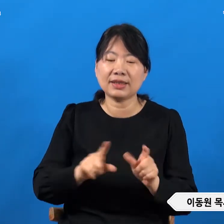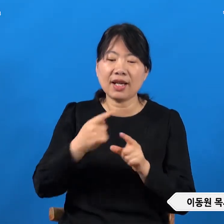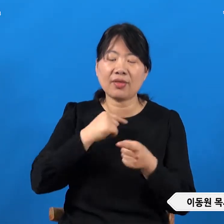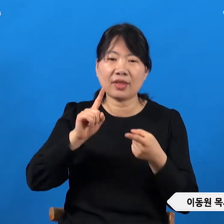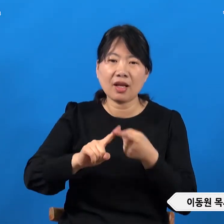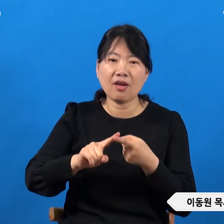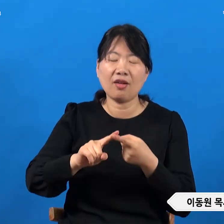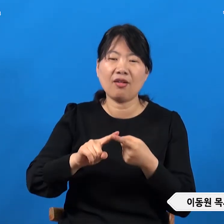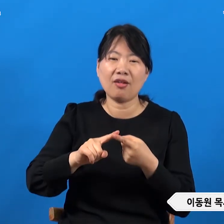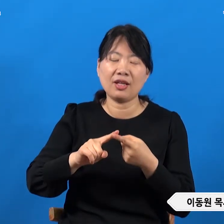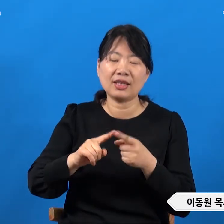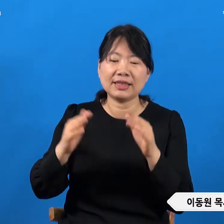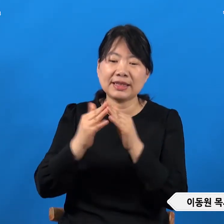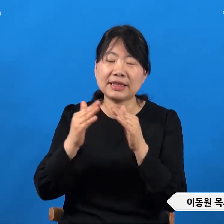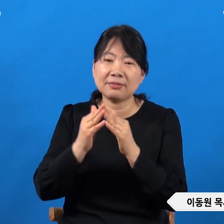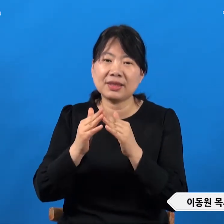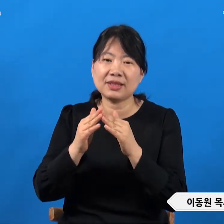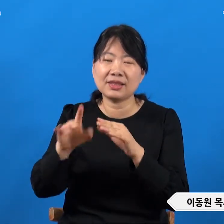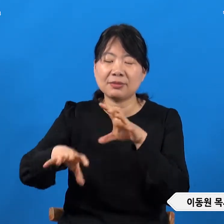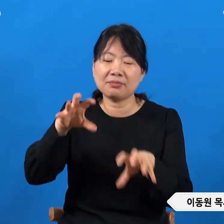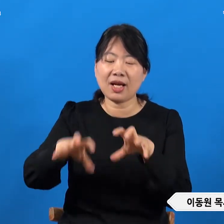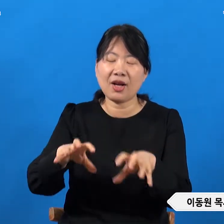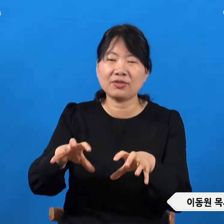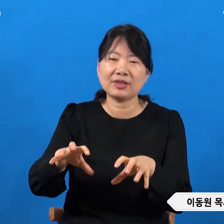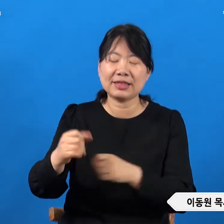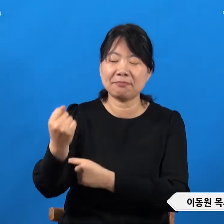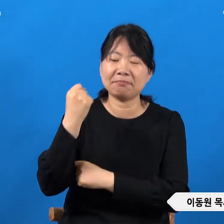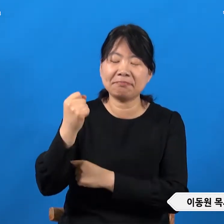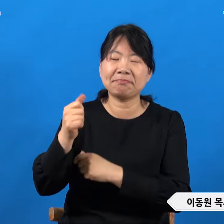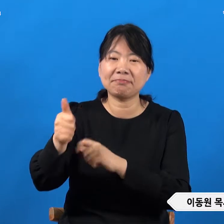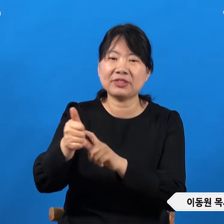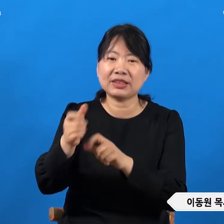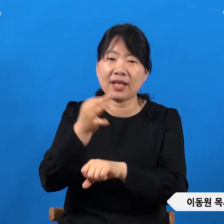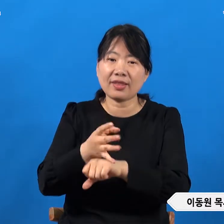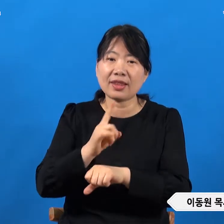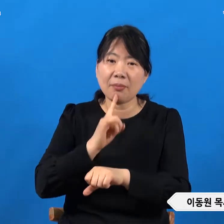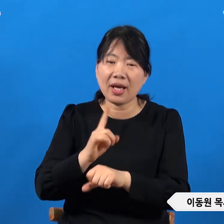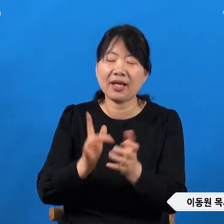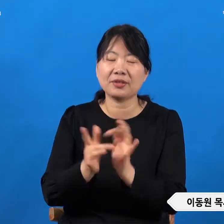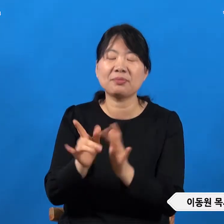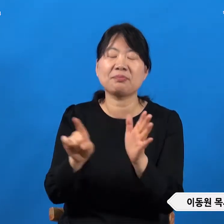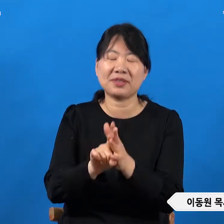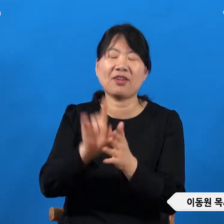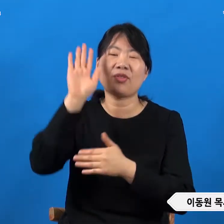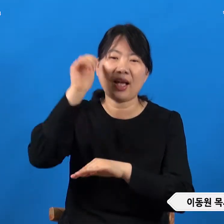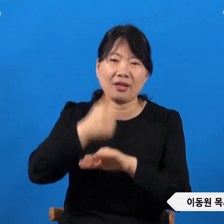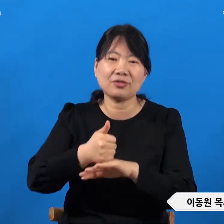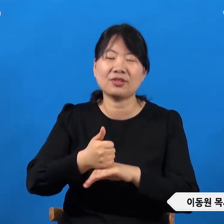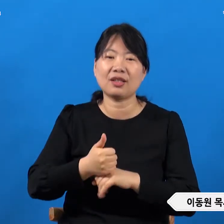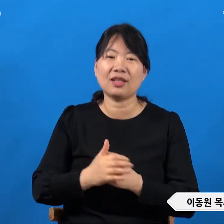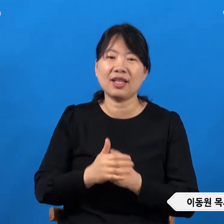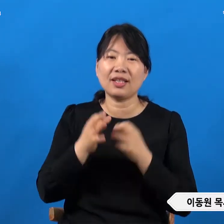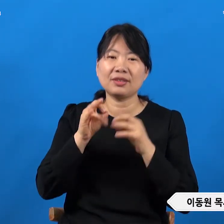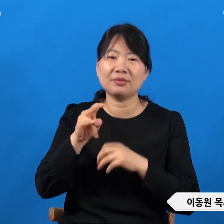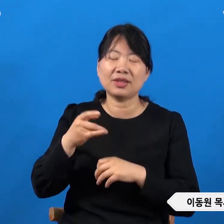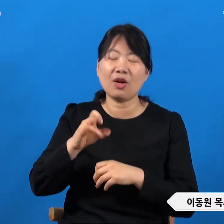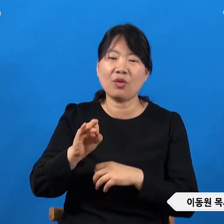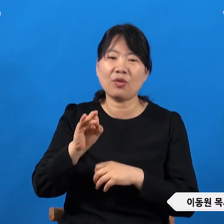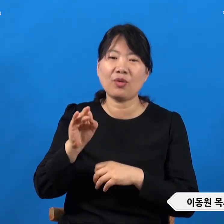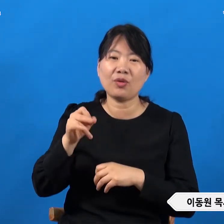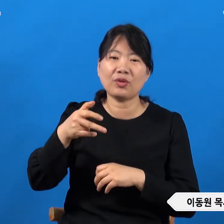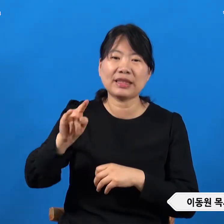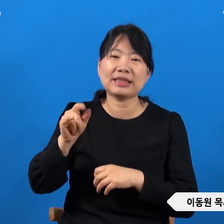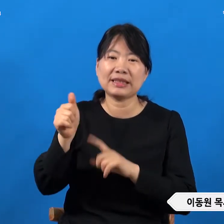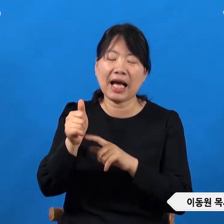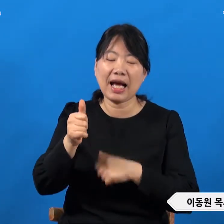살던 한옥은 그 마을 천석군이 샀다고 그랬죠. 그분이 예수를 믿게 돼요. 김영대 씨가.